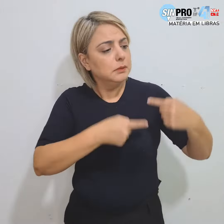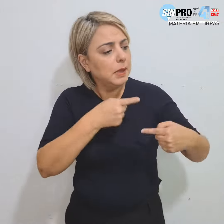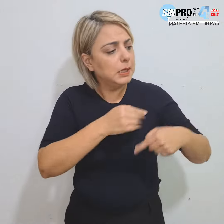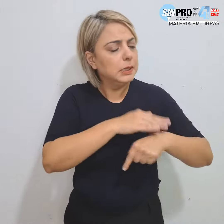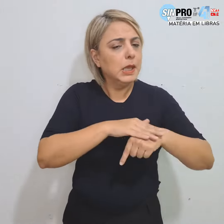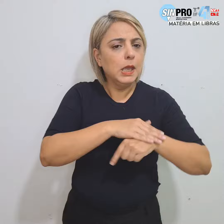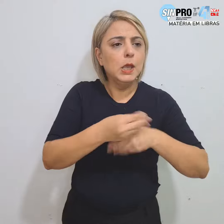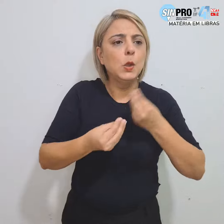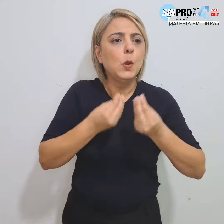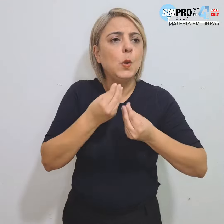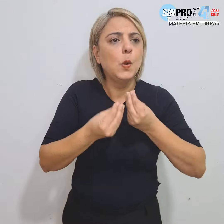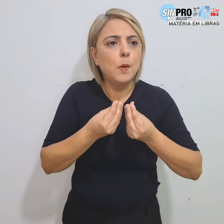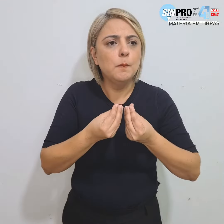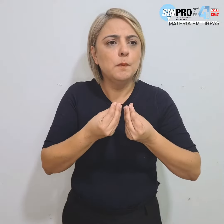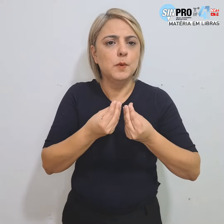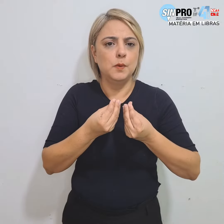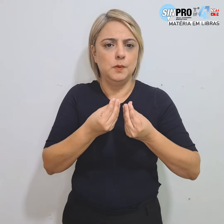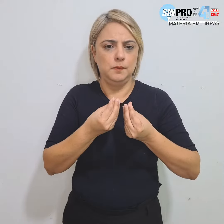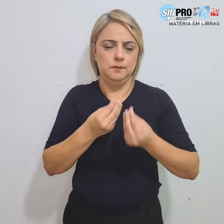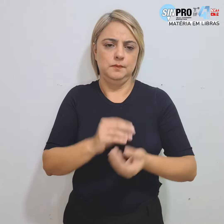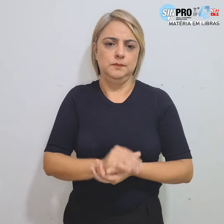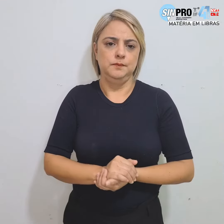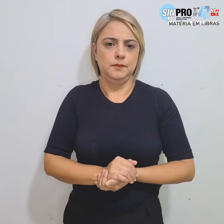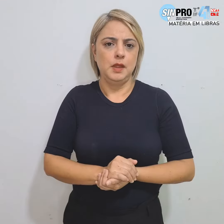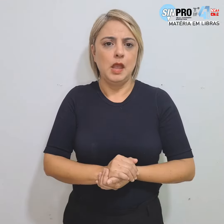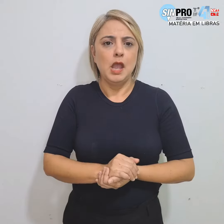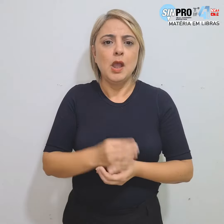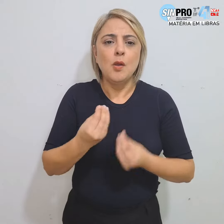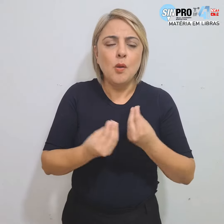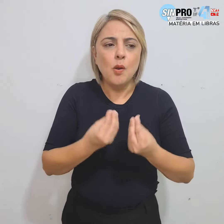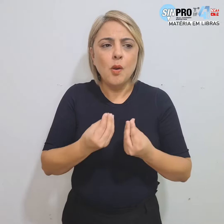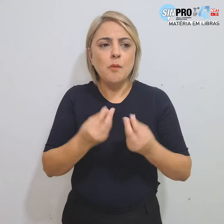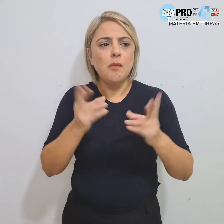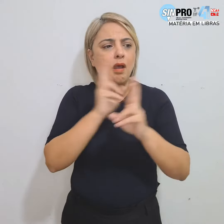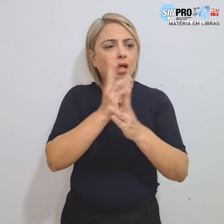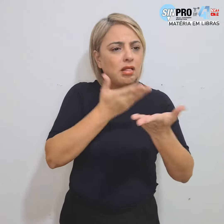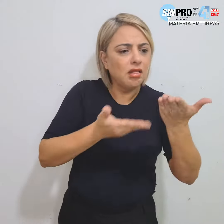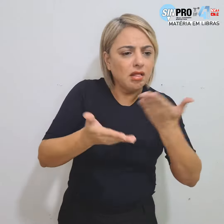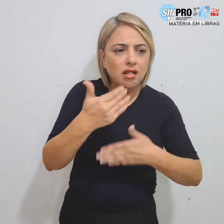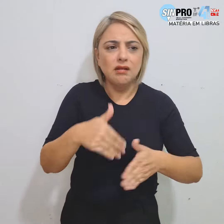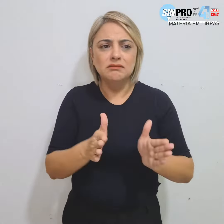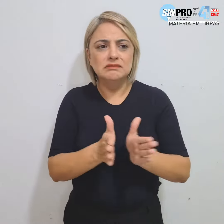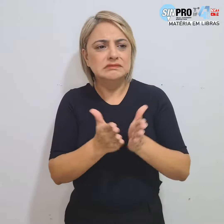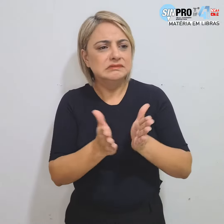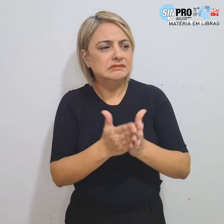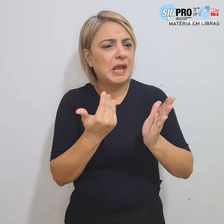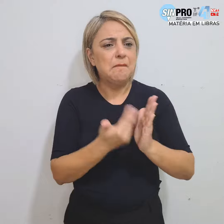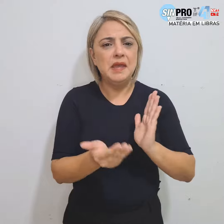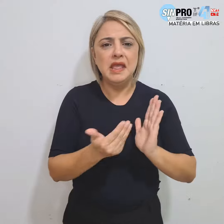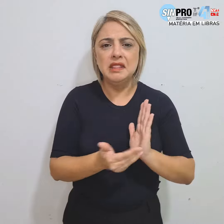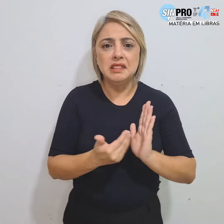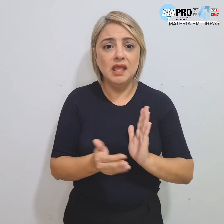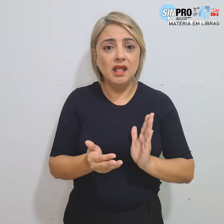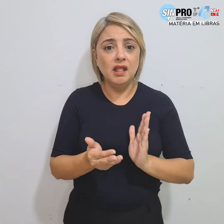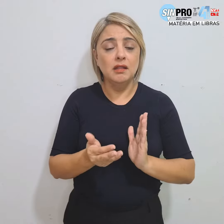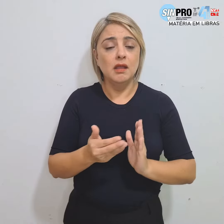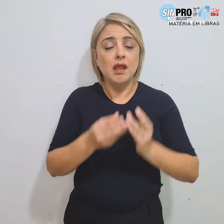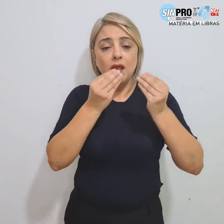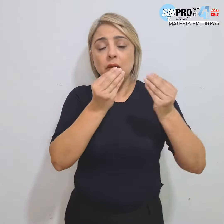e quanto a precarização das relações de trabalho é prejudicial para a